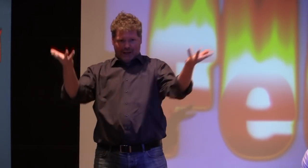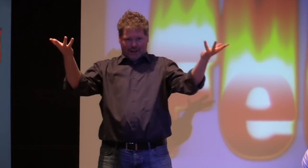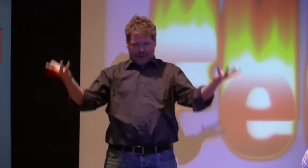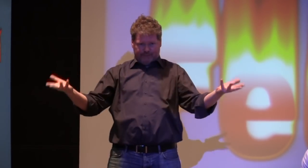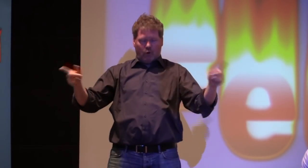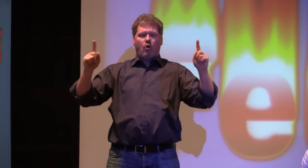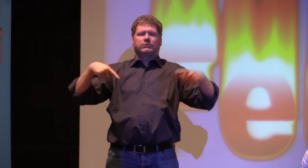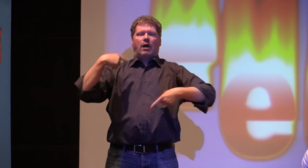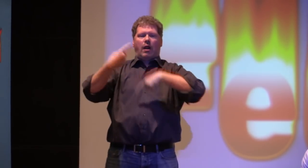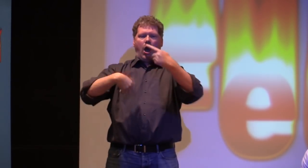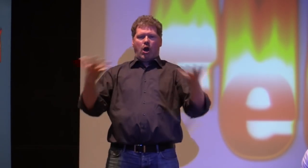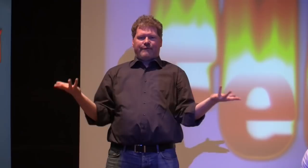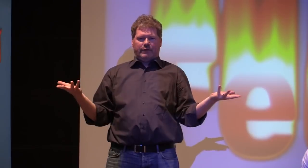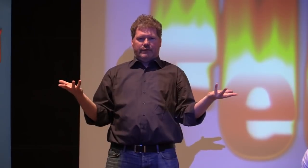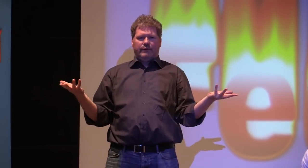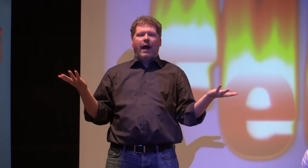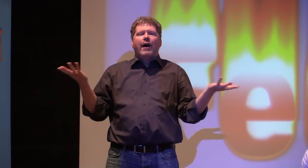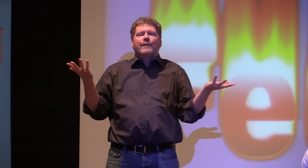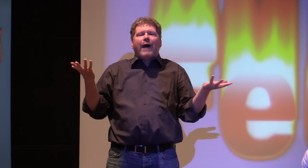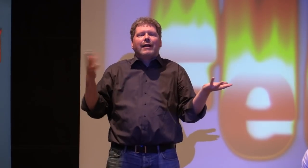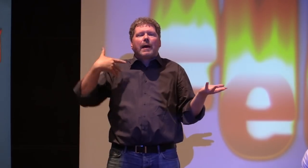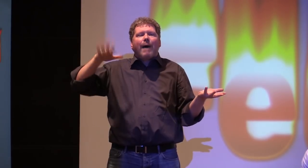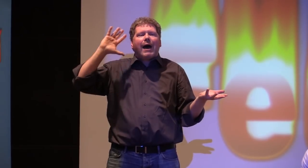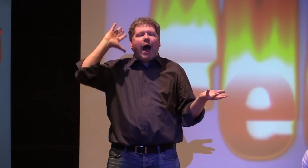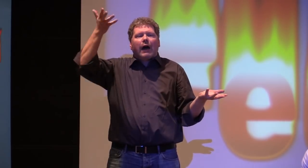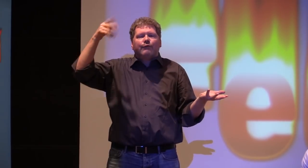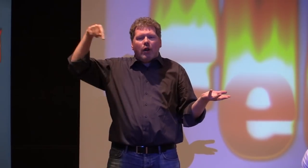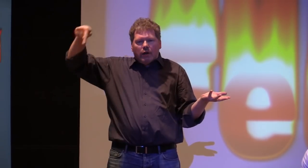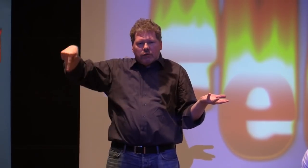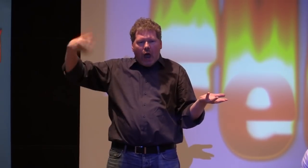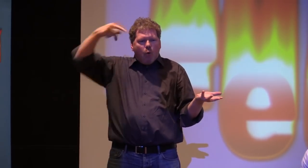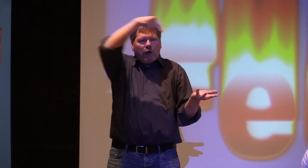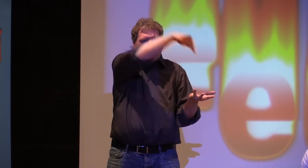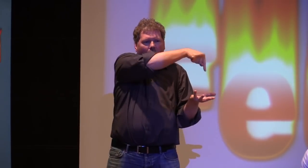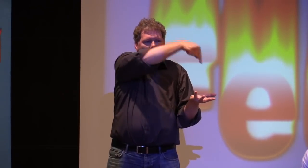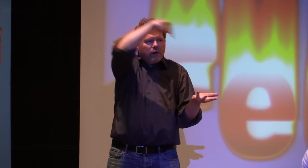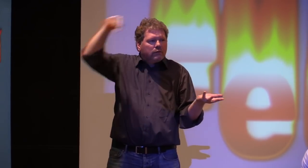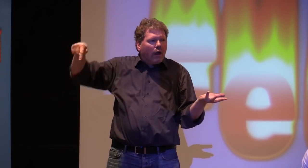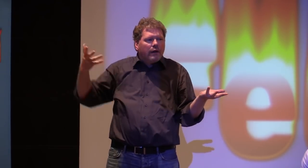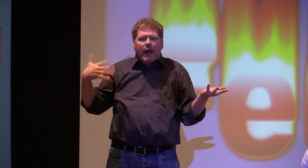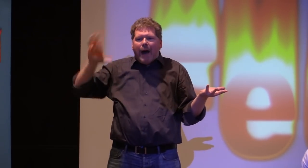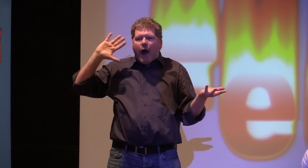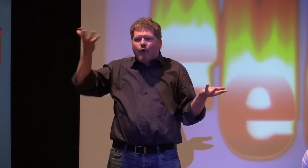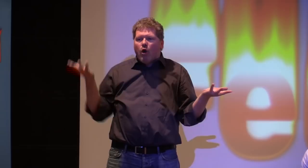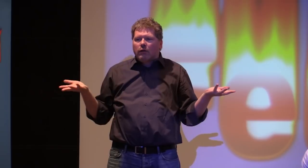installieren. Das waren also zwei Modelle, zum einen die Beauftragten, zum anderen die Vereine, die parallel liefen. Und da hat man einfach